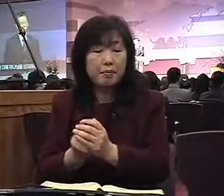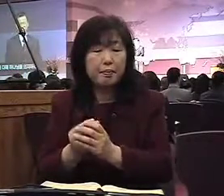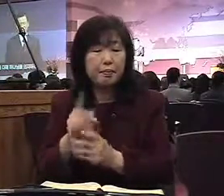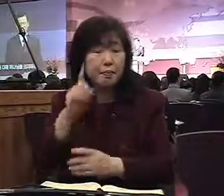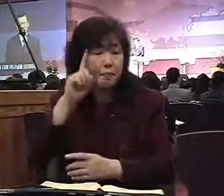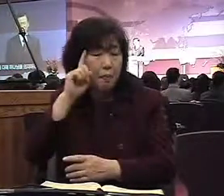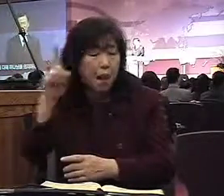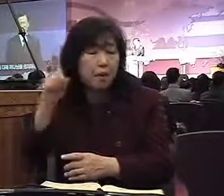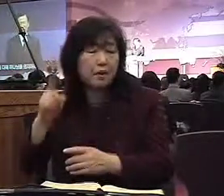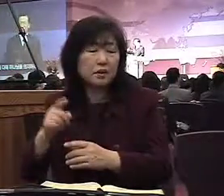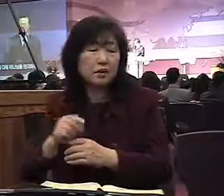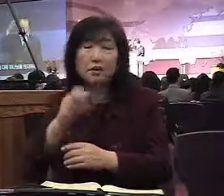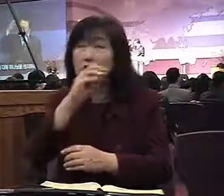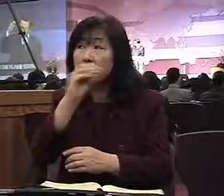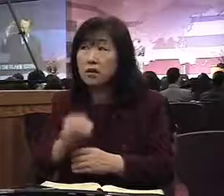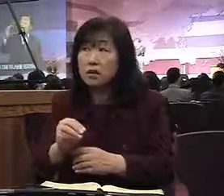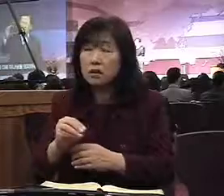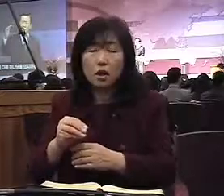100% 의지하는 것입니다.